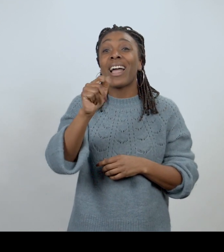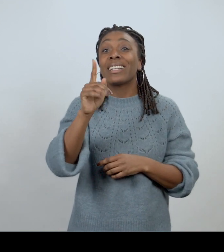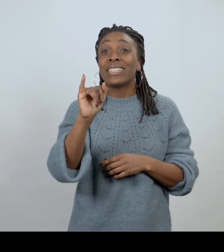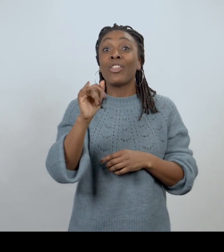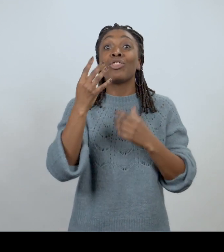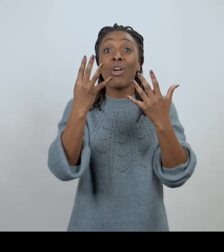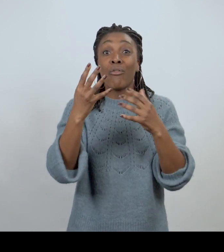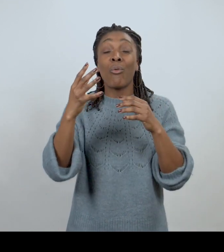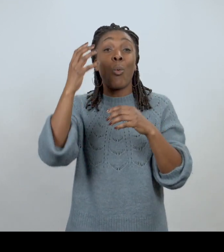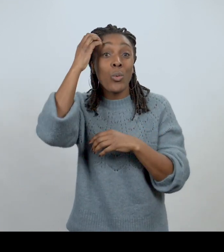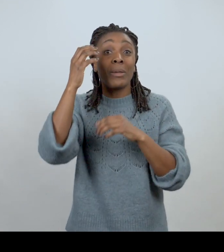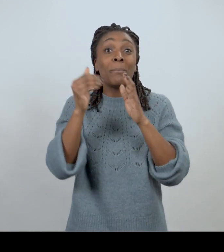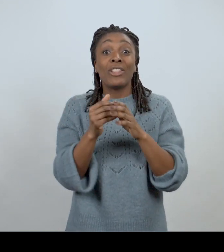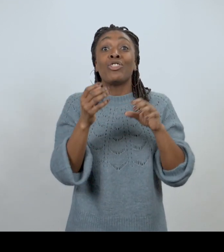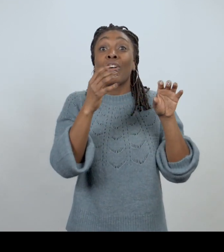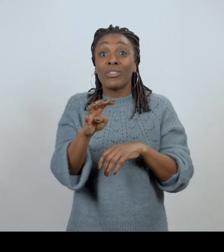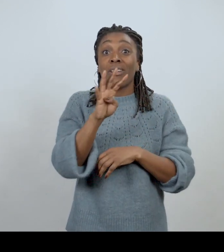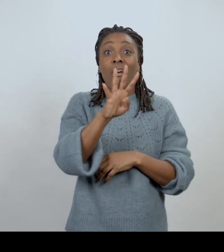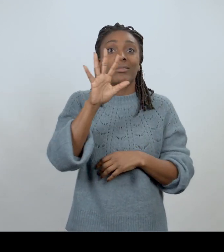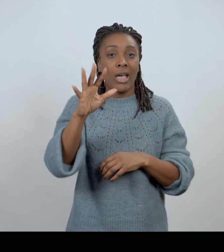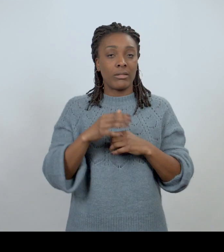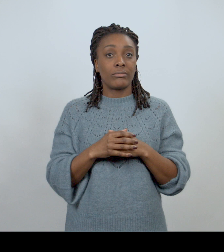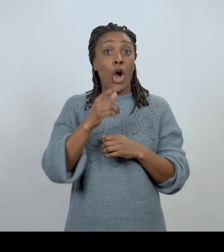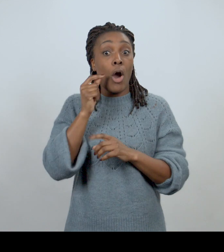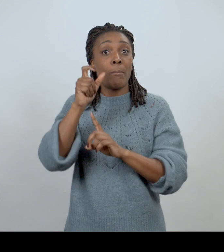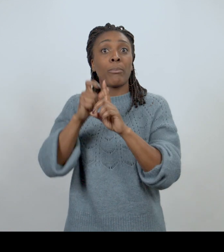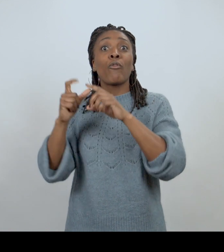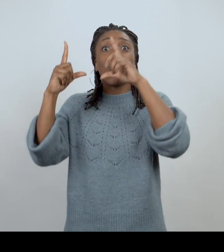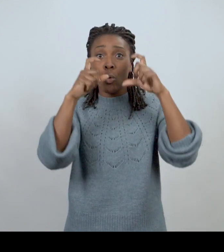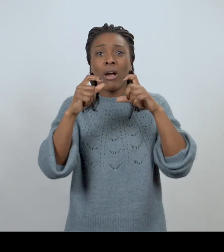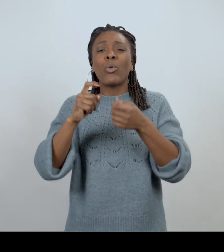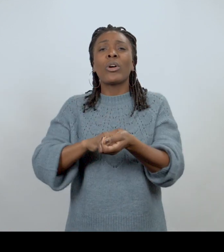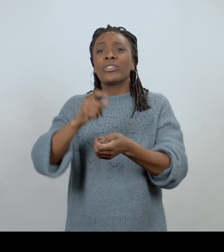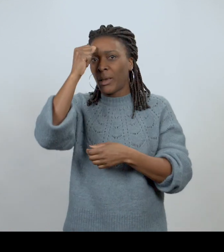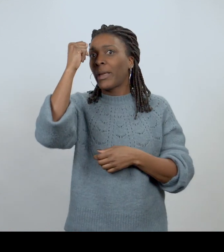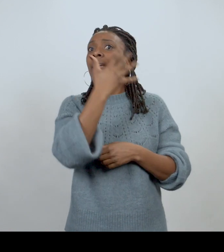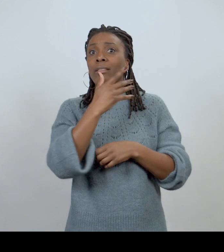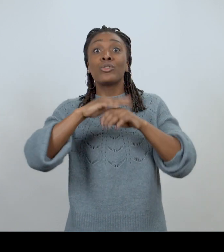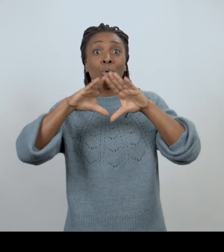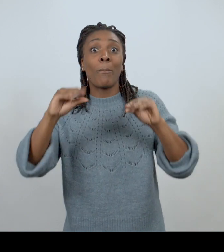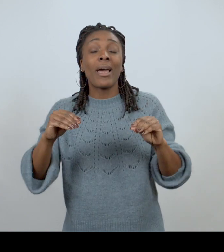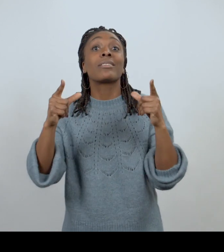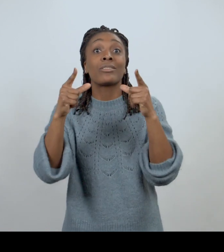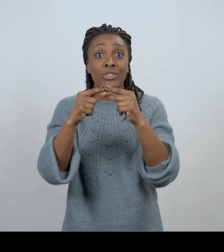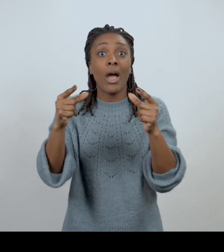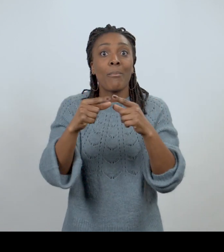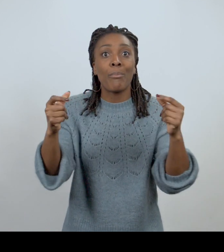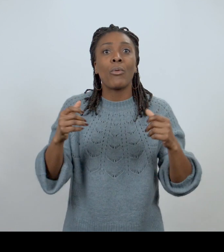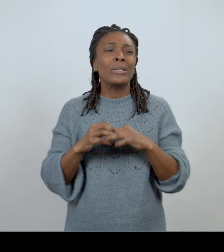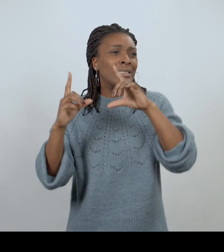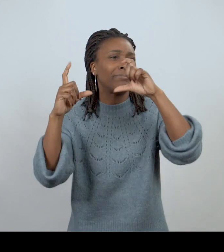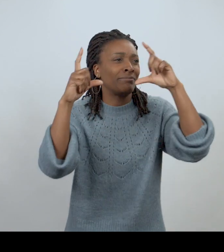que ce photographe américain se trouvait au Japon. Lorsque d'un coup,